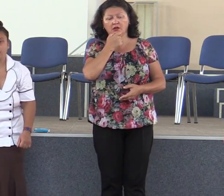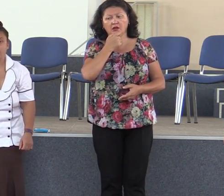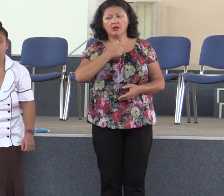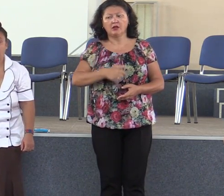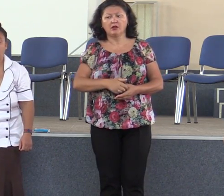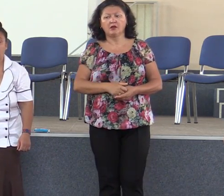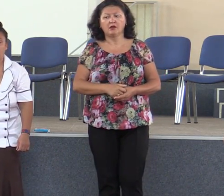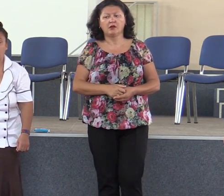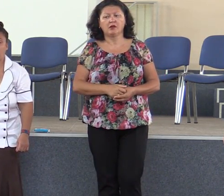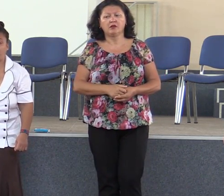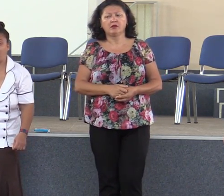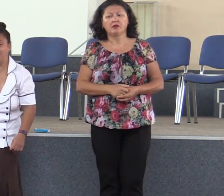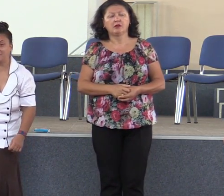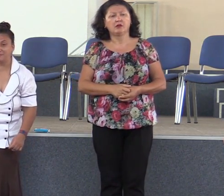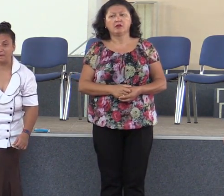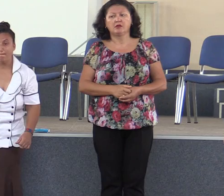ani.